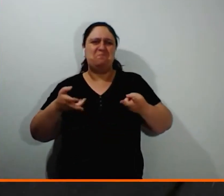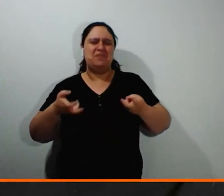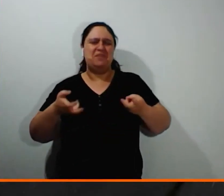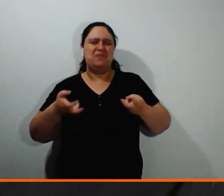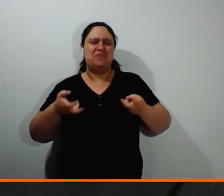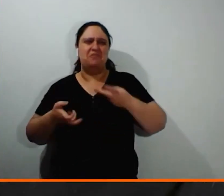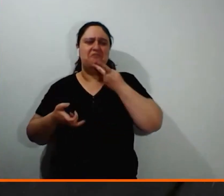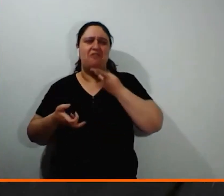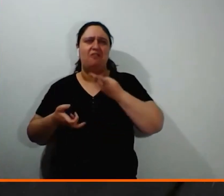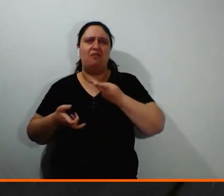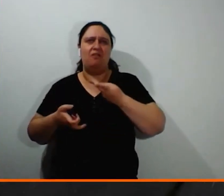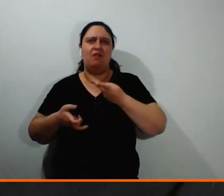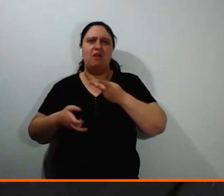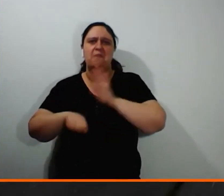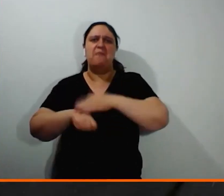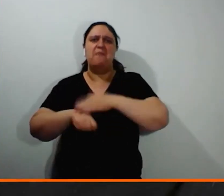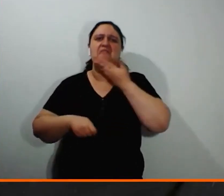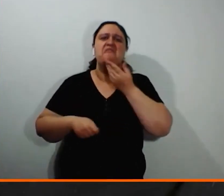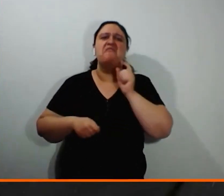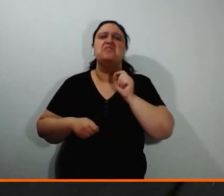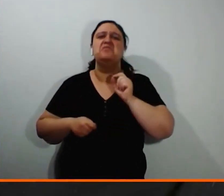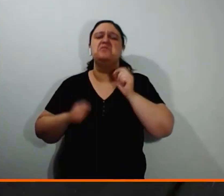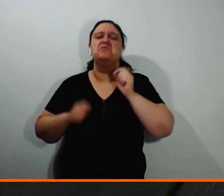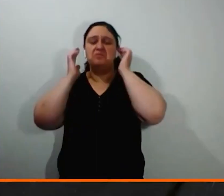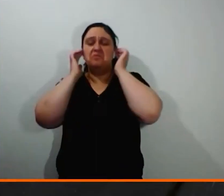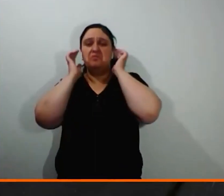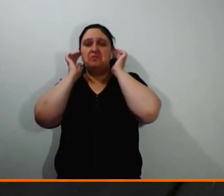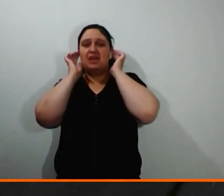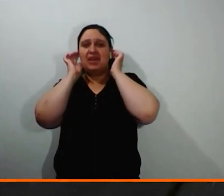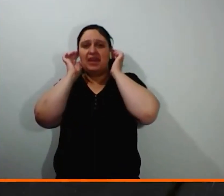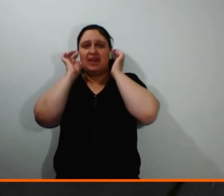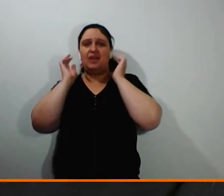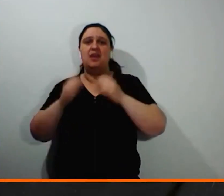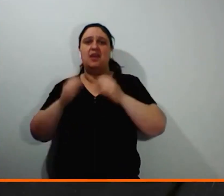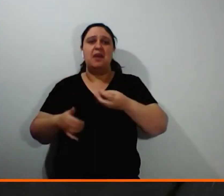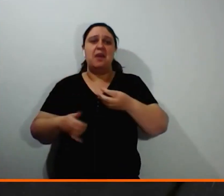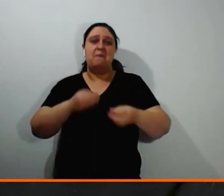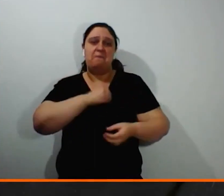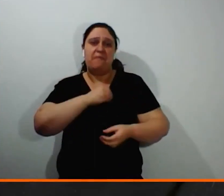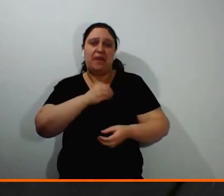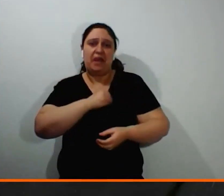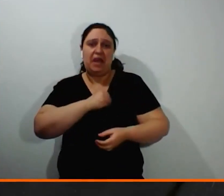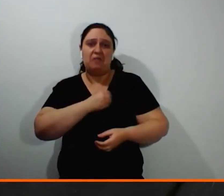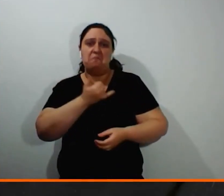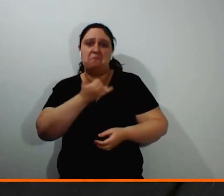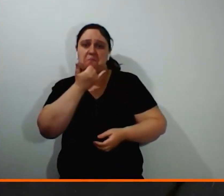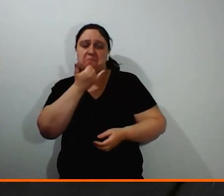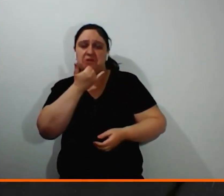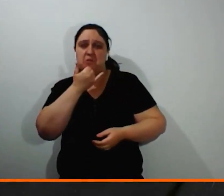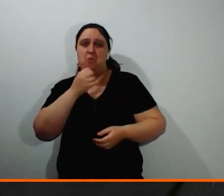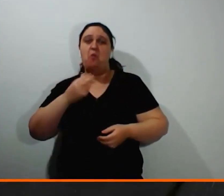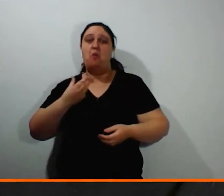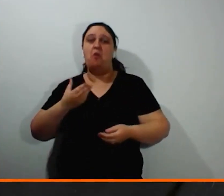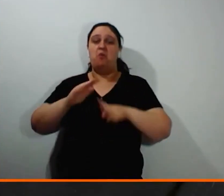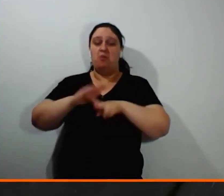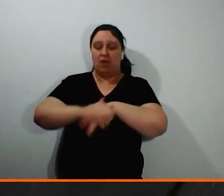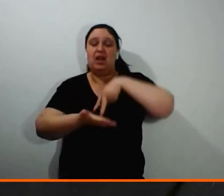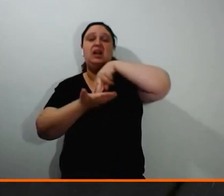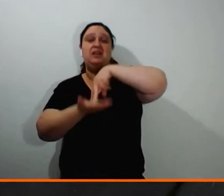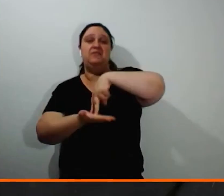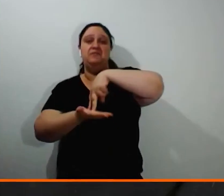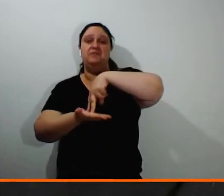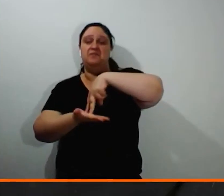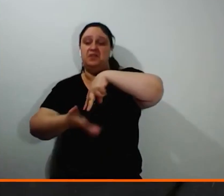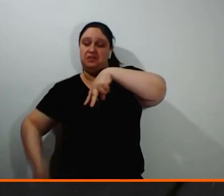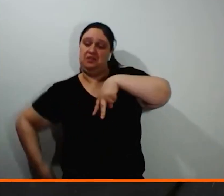fácil dizer, estão perdoados os seus pecados, ou levanta-te, toma o teu leito e anda?